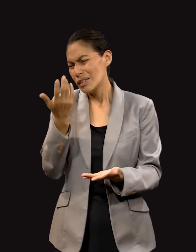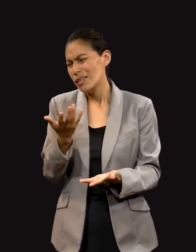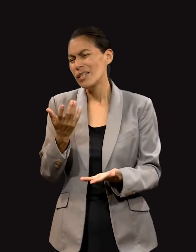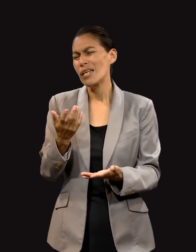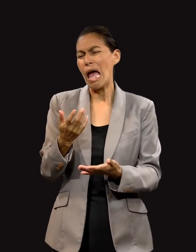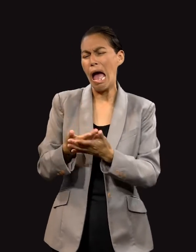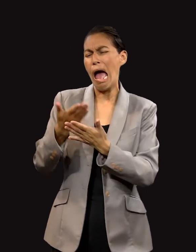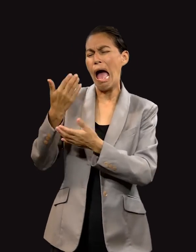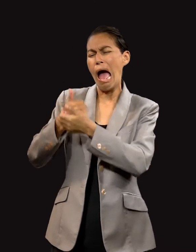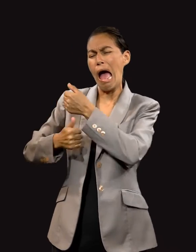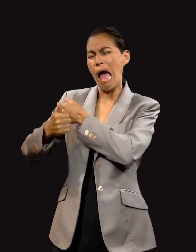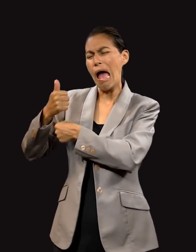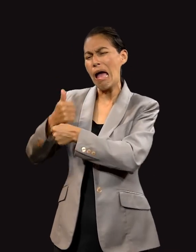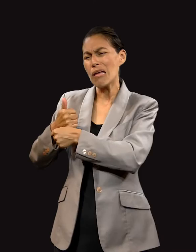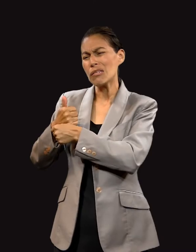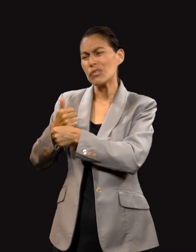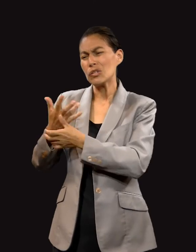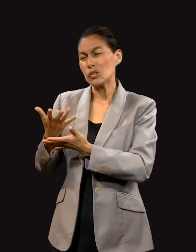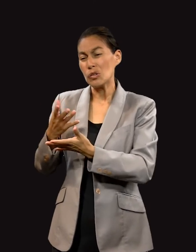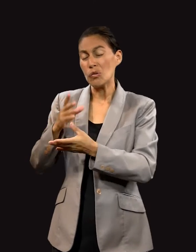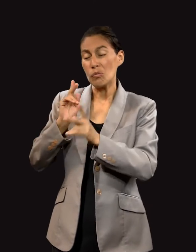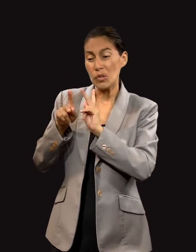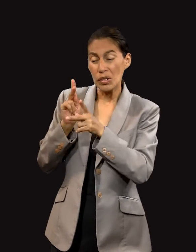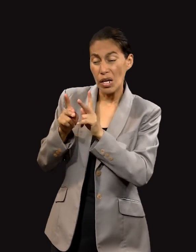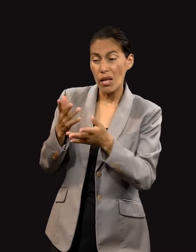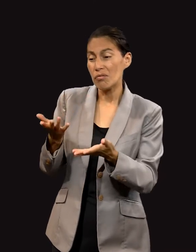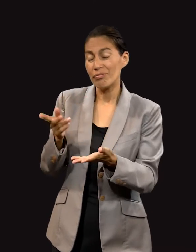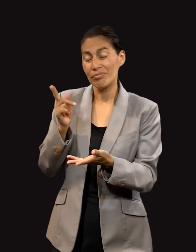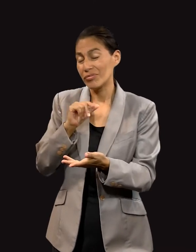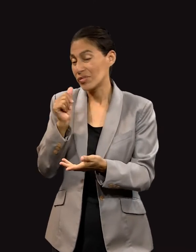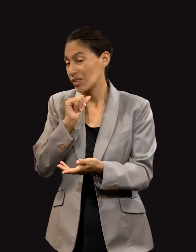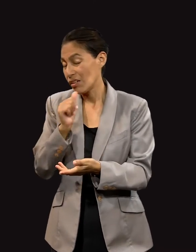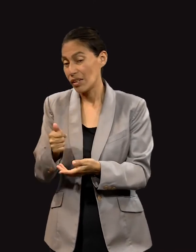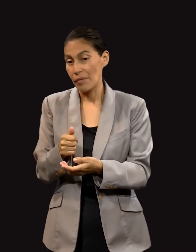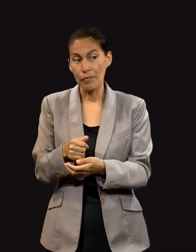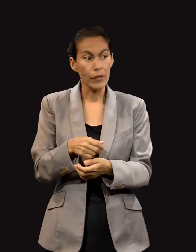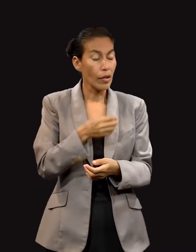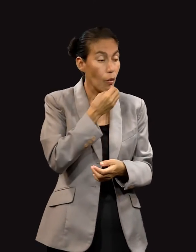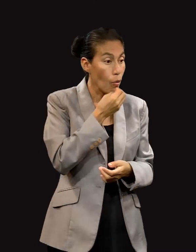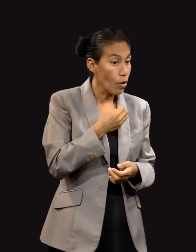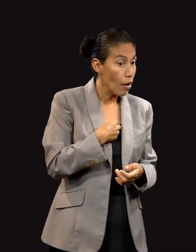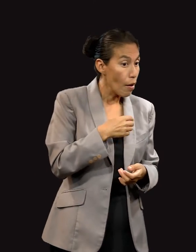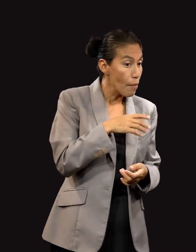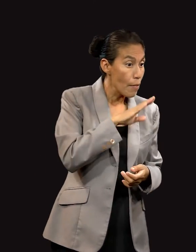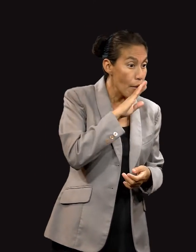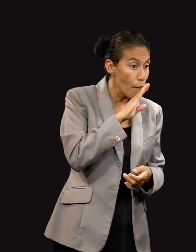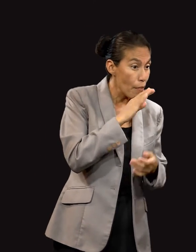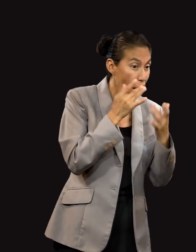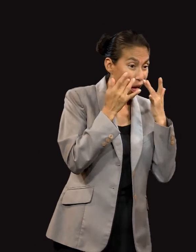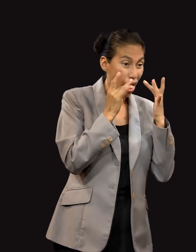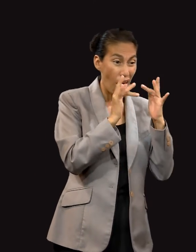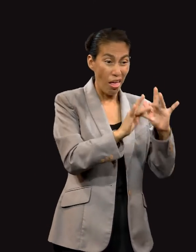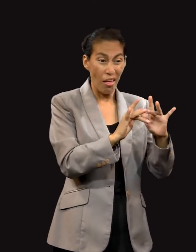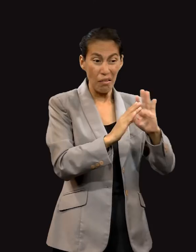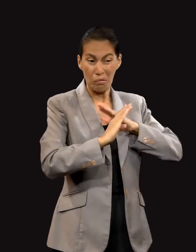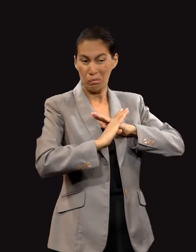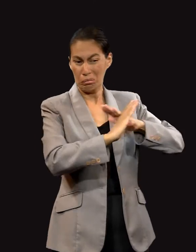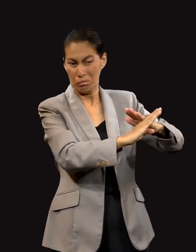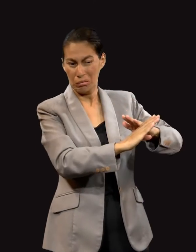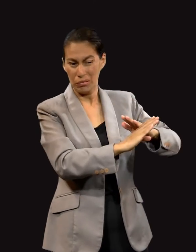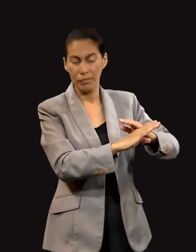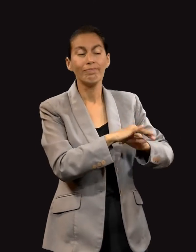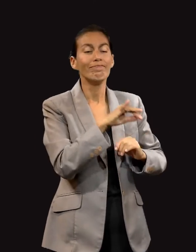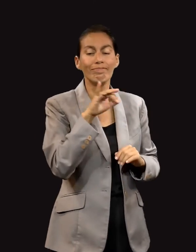pasado muchos años y no había convivido con ella. A la rechazó y prácticamente la